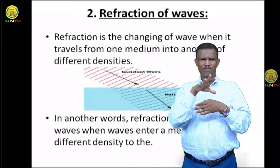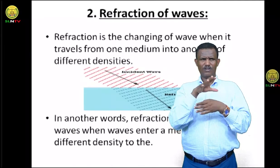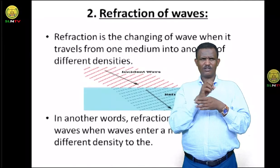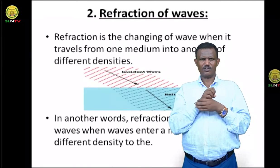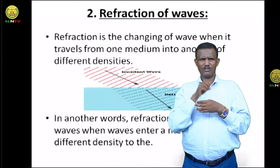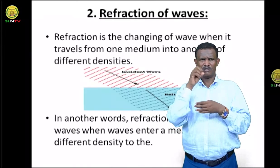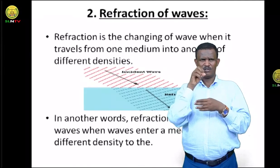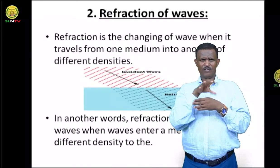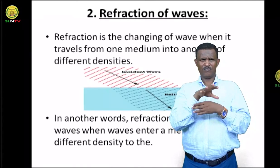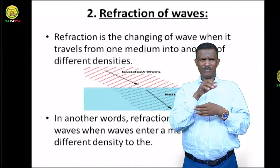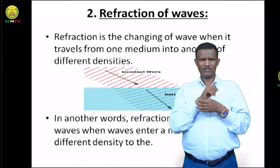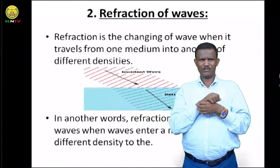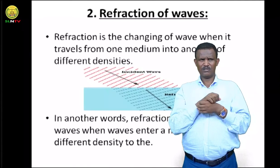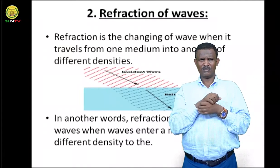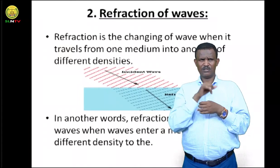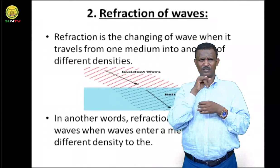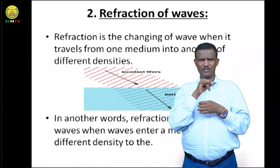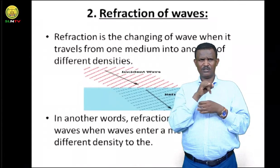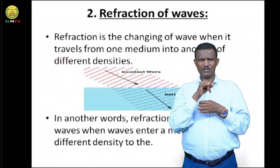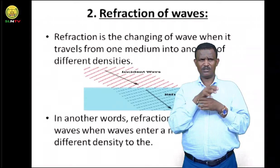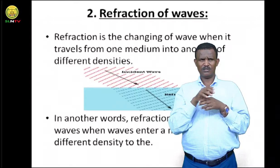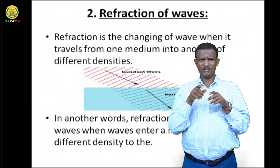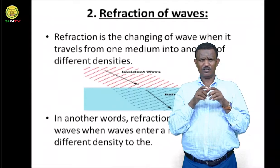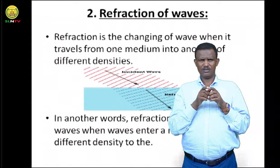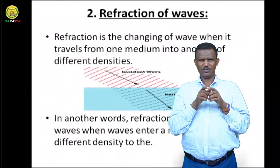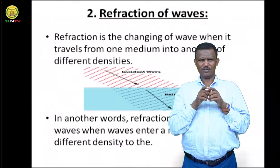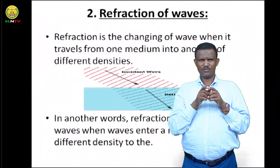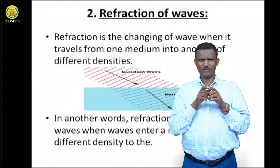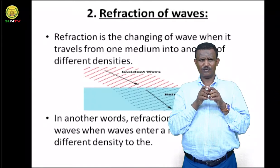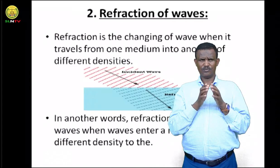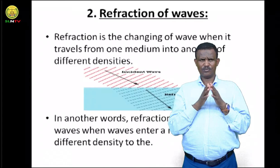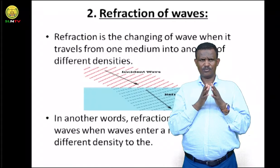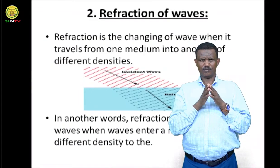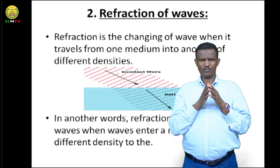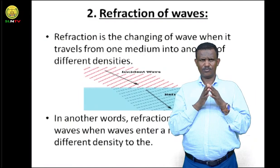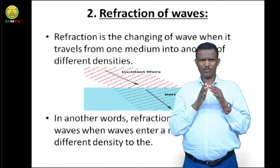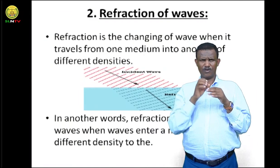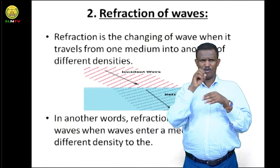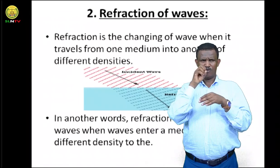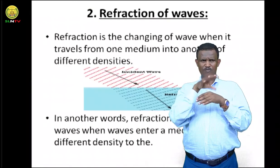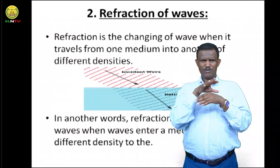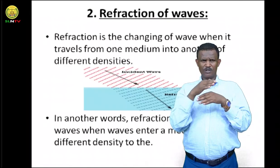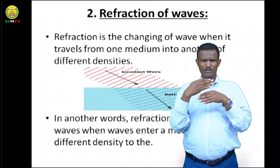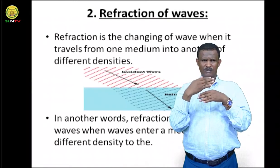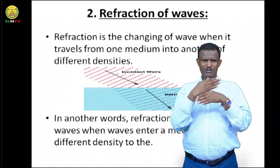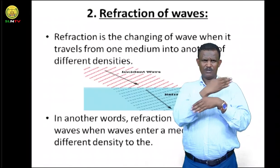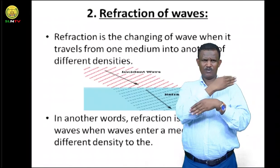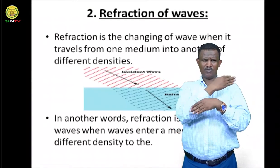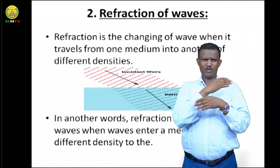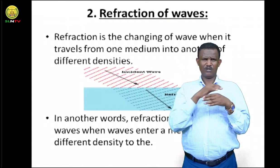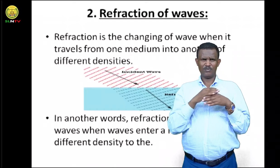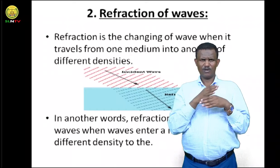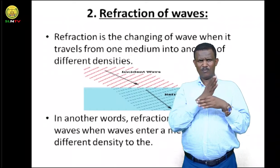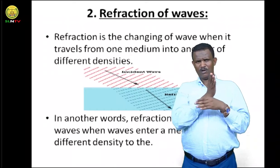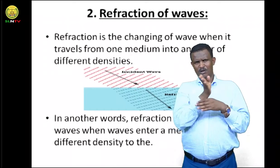keenii hore waa soo noqod kana waxaa la yidhahdaa refraction wave waa qalooc waa qalloocsan waa jihadii oo wave-ku bedelayso